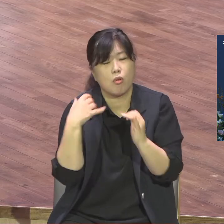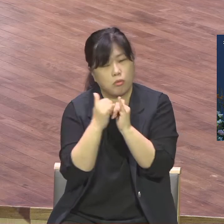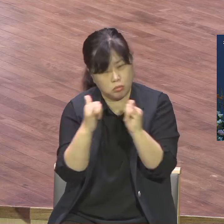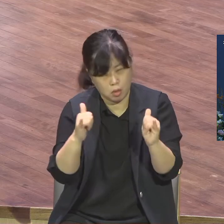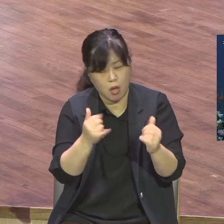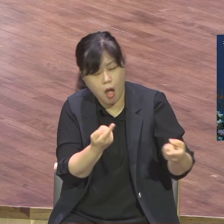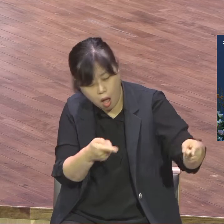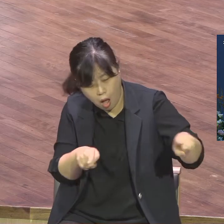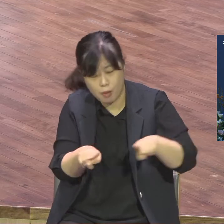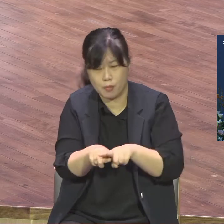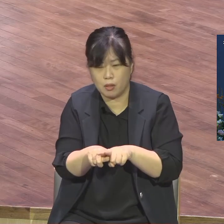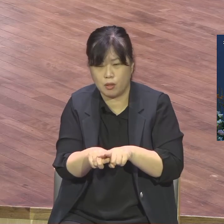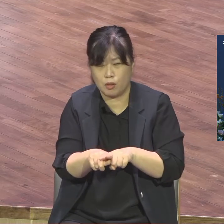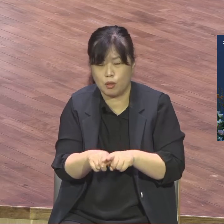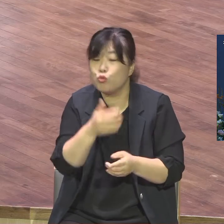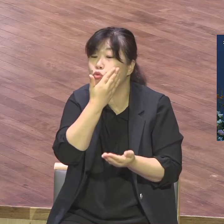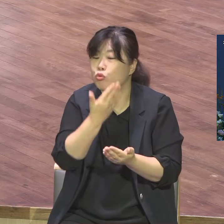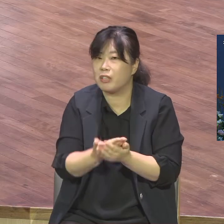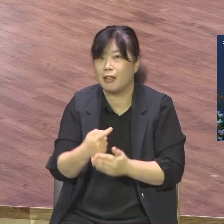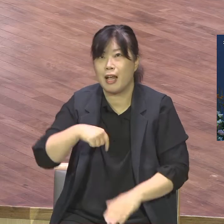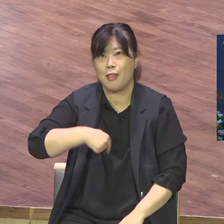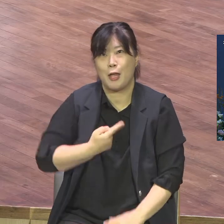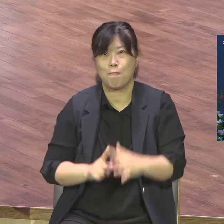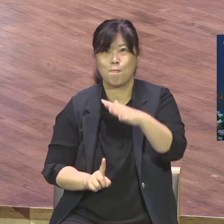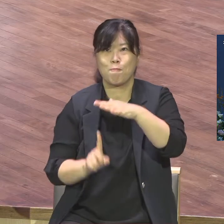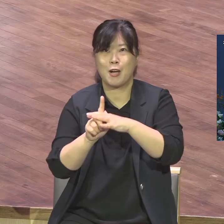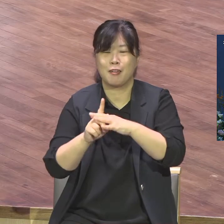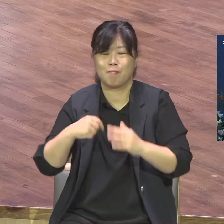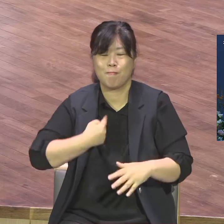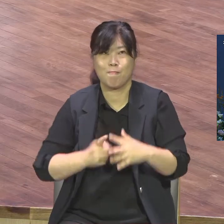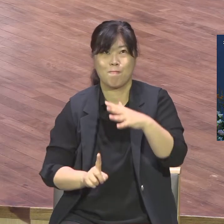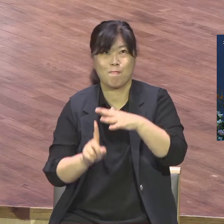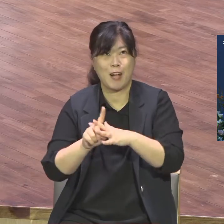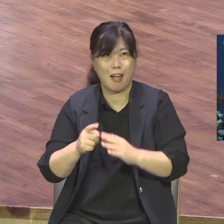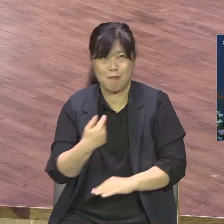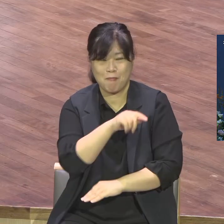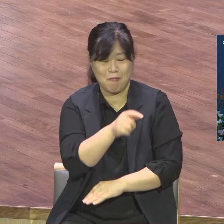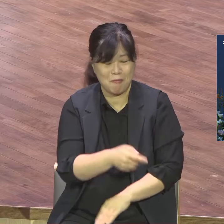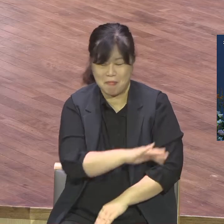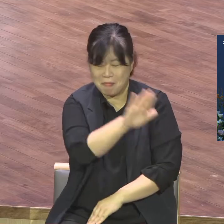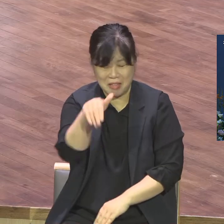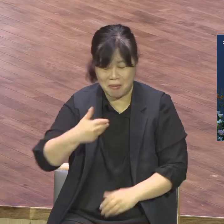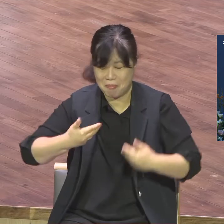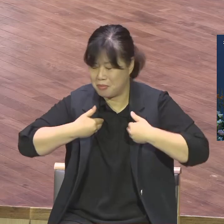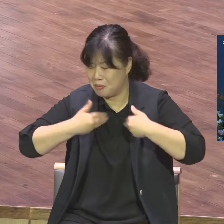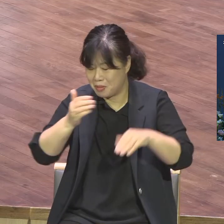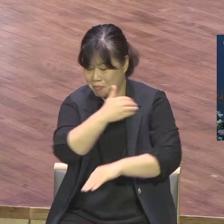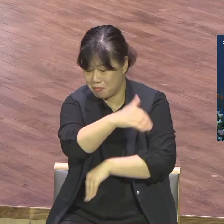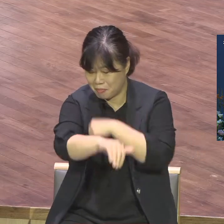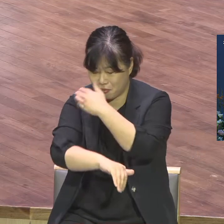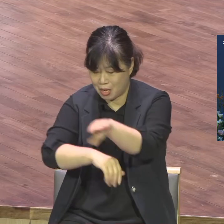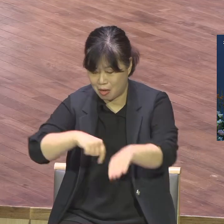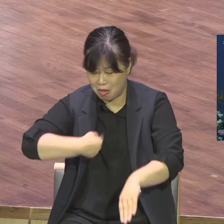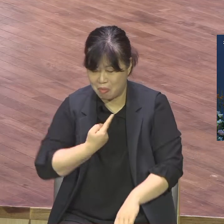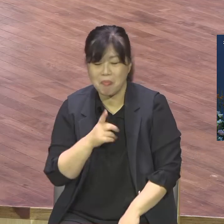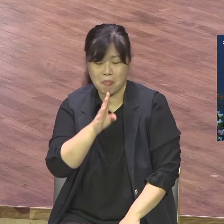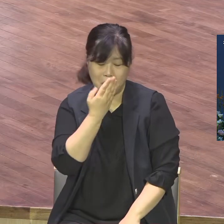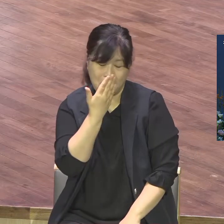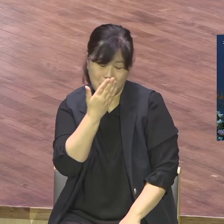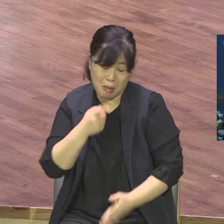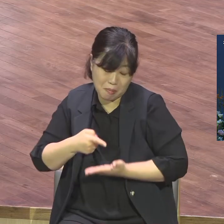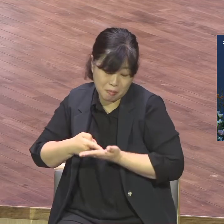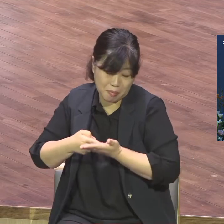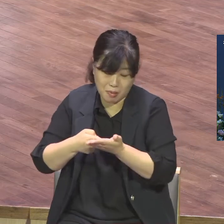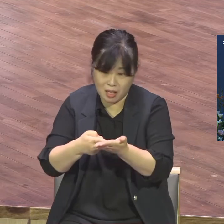독불장구처럼 지잘났다고 설치면 없습니다. 주의 사람. 늘 그냥 서로 섬기면서